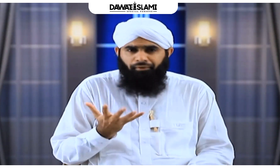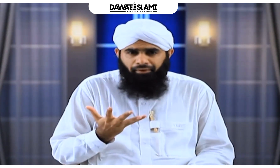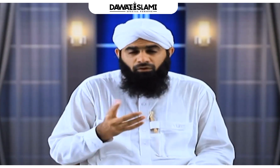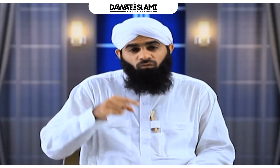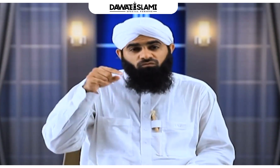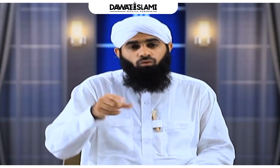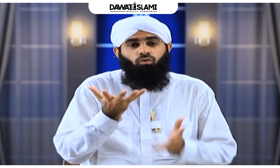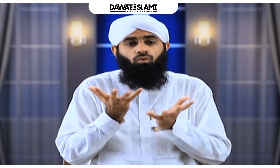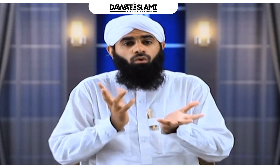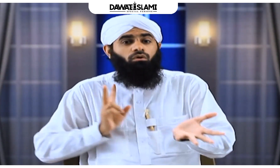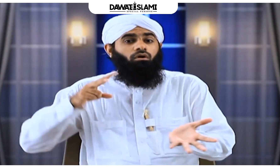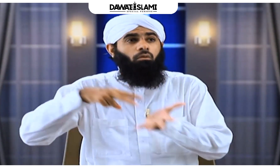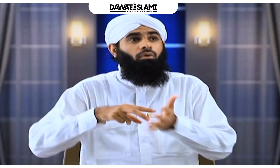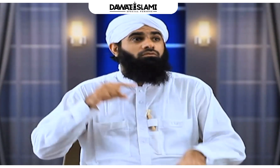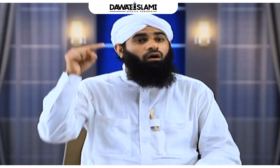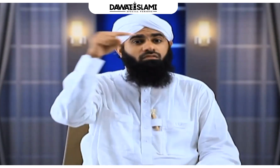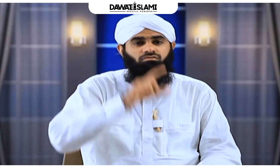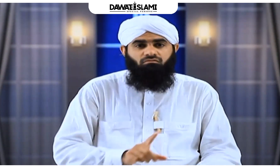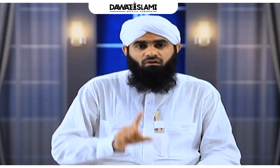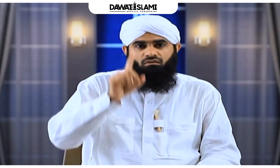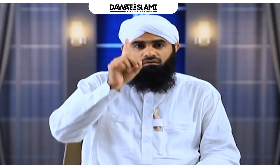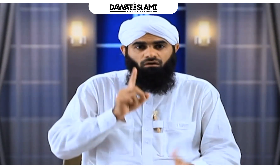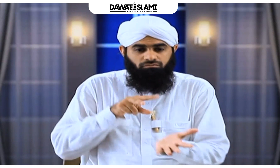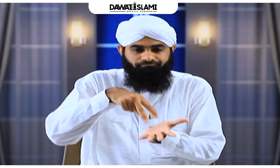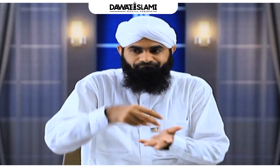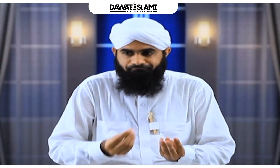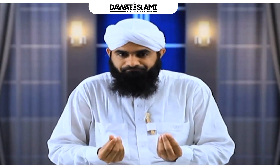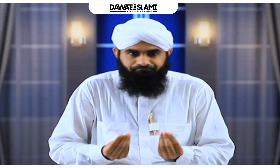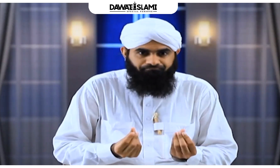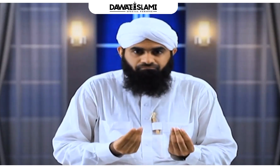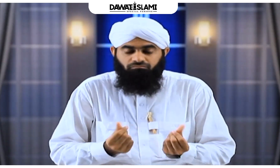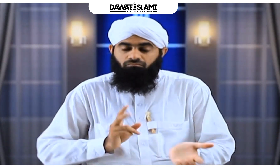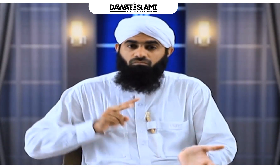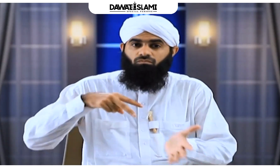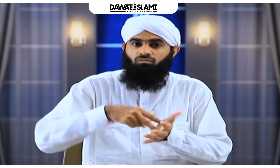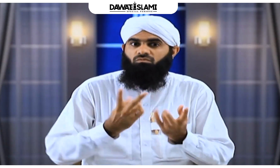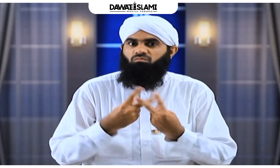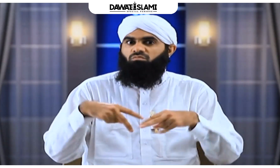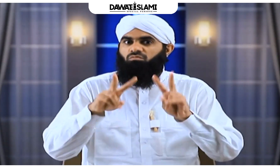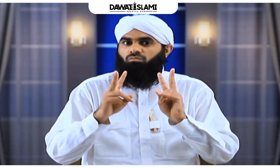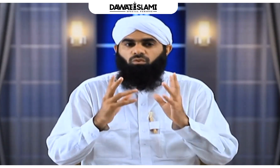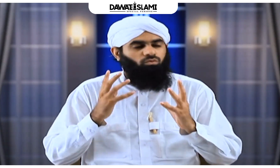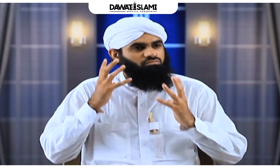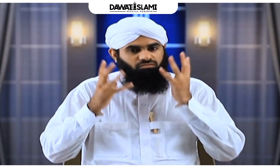انہیں کل بروز قیامت بارگاہ رب العزت میں پیش ہوتے ہوئے کوئی شرمساری نہ